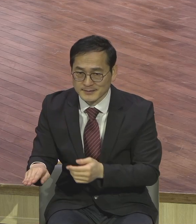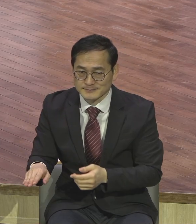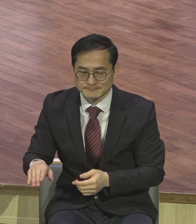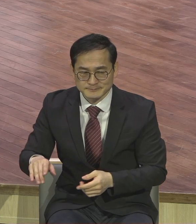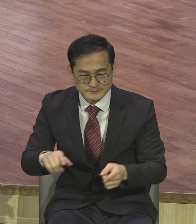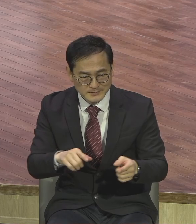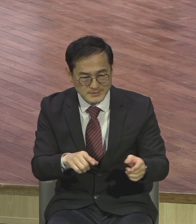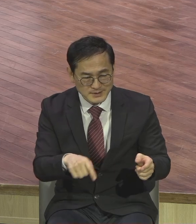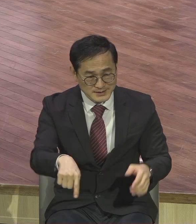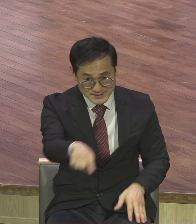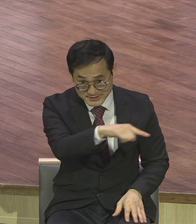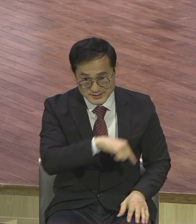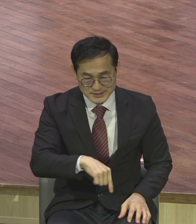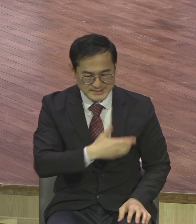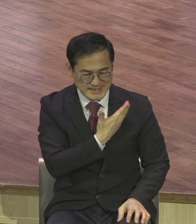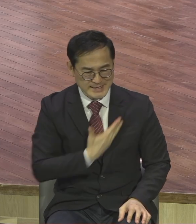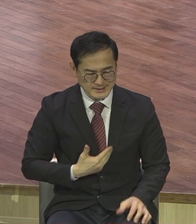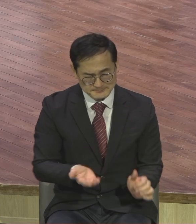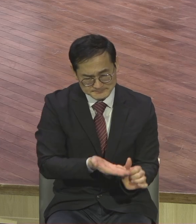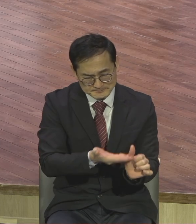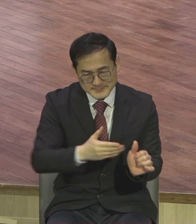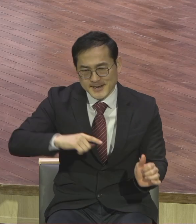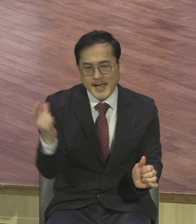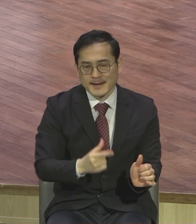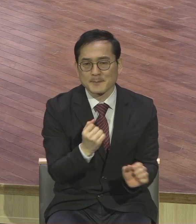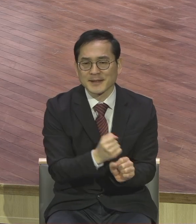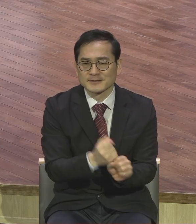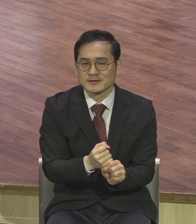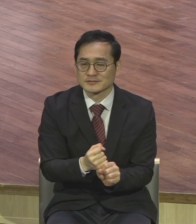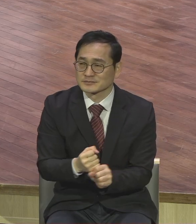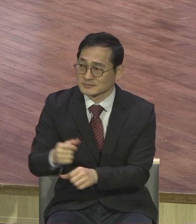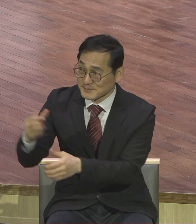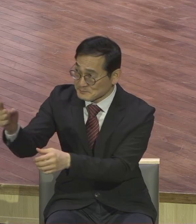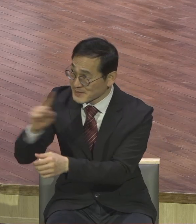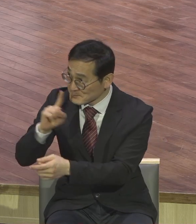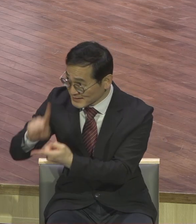믿음을 굳게 하는 이런 메시지를 주었어요.